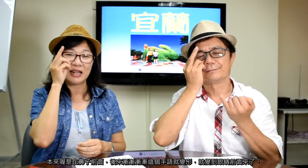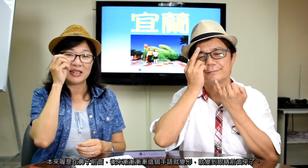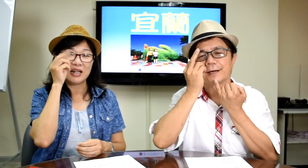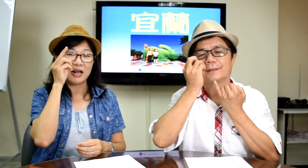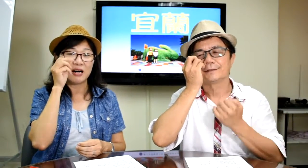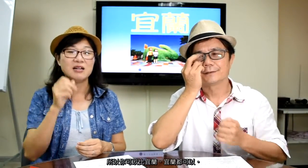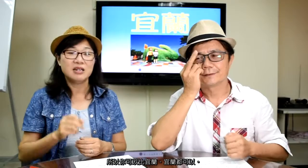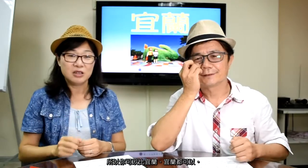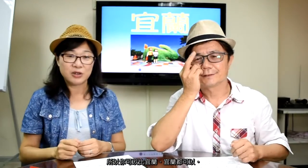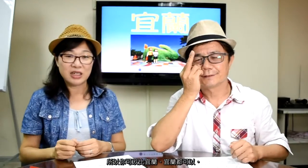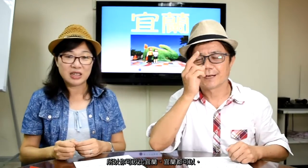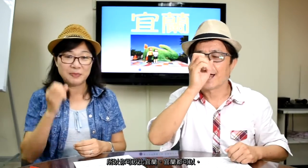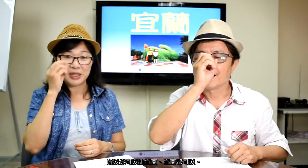了。所以你可以比